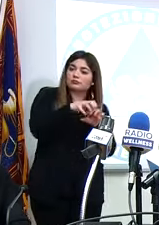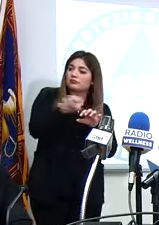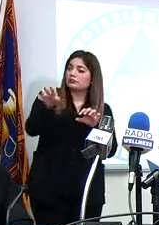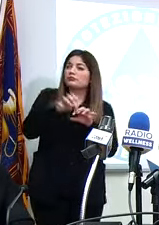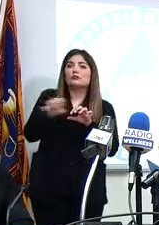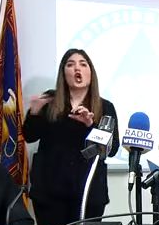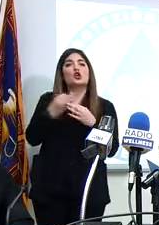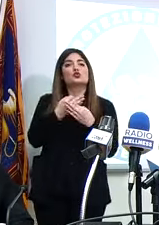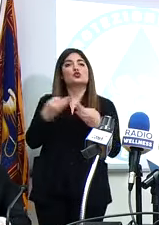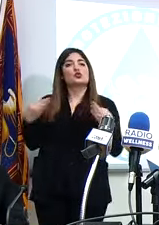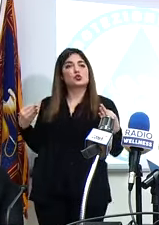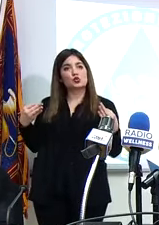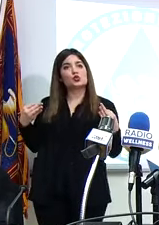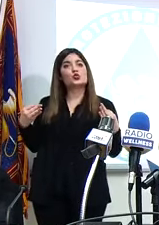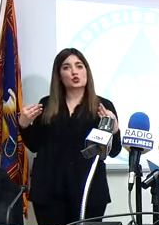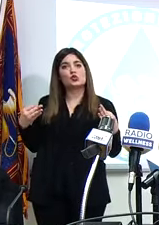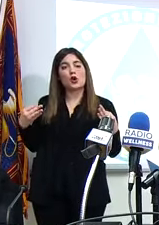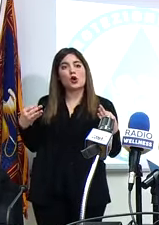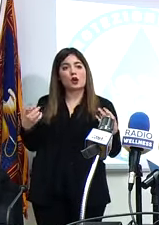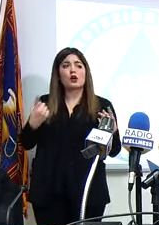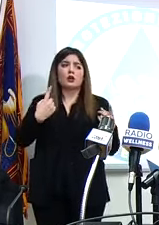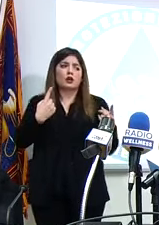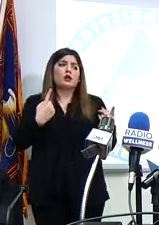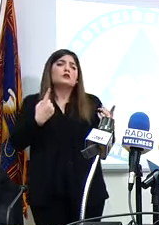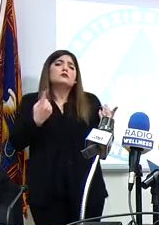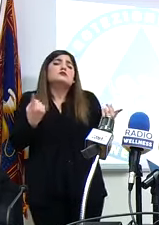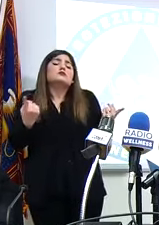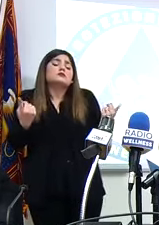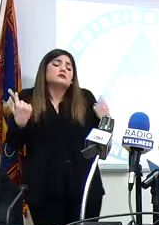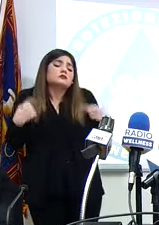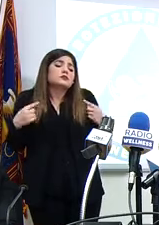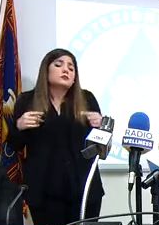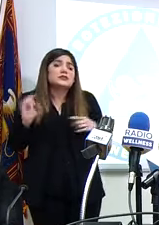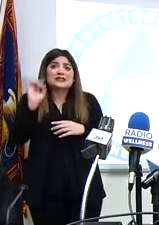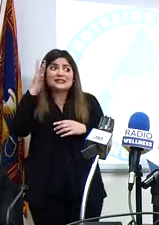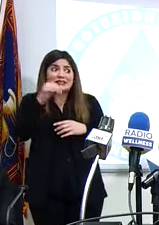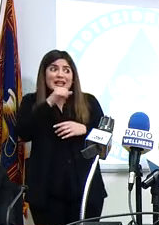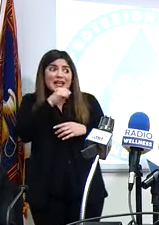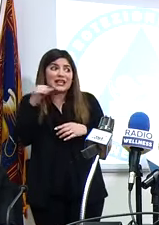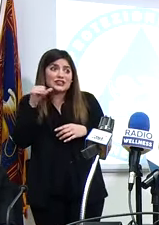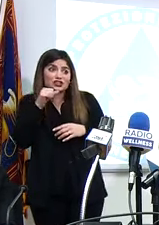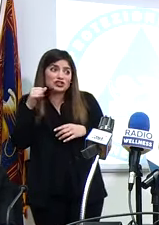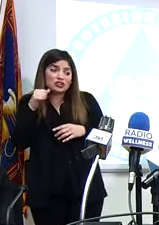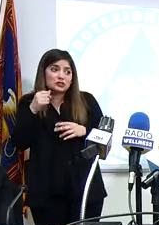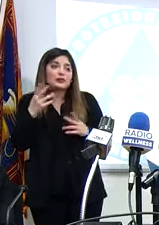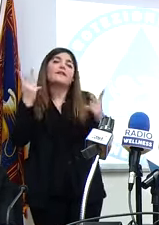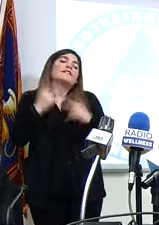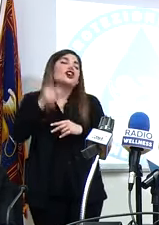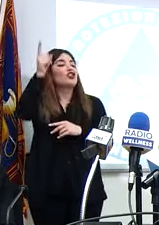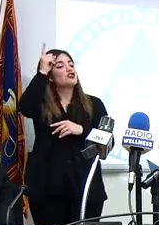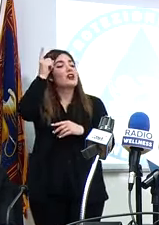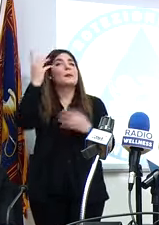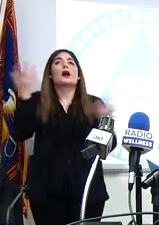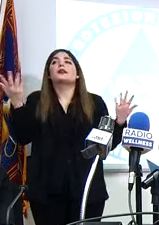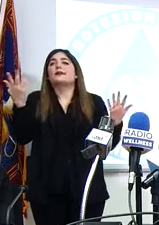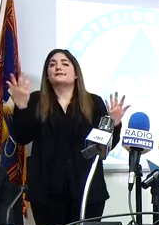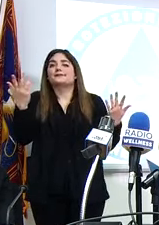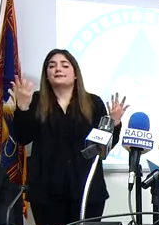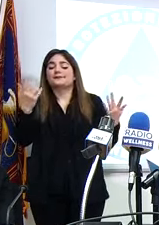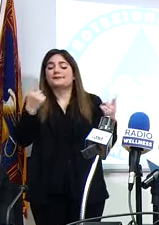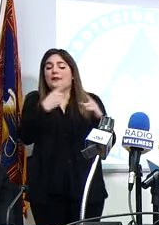abbiamo il 13,45% e top. Però se l'esigenza, visto che la Germania va per i fatti suoi, che